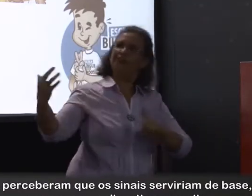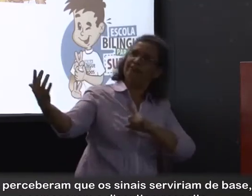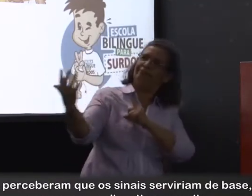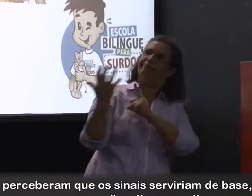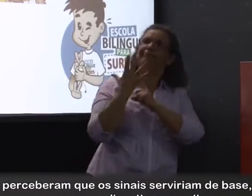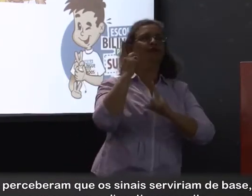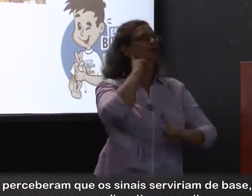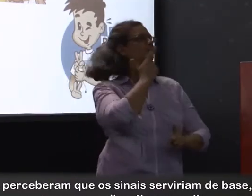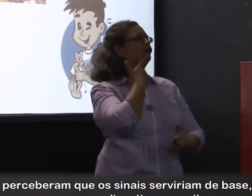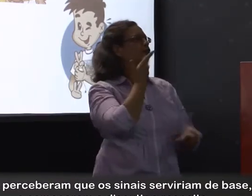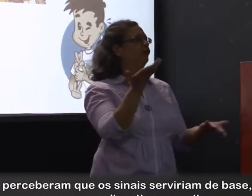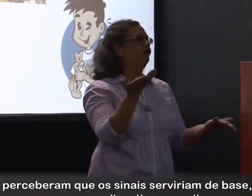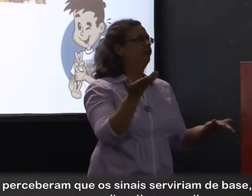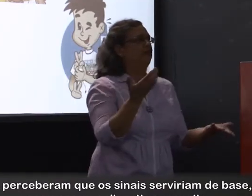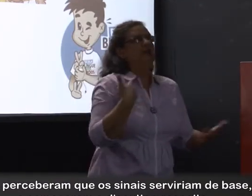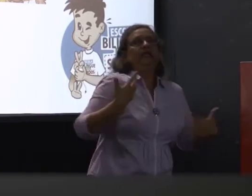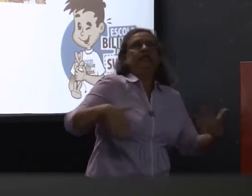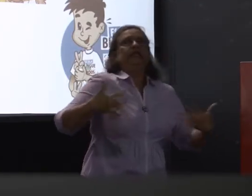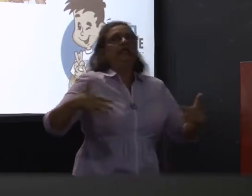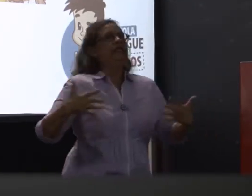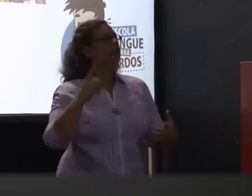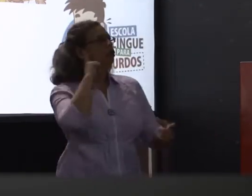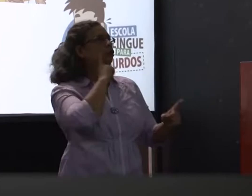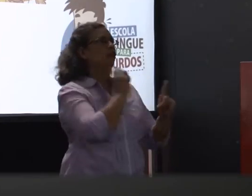começaram a discutir a respeito. E aí,